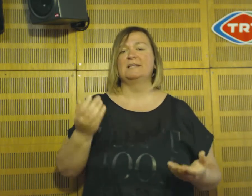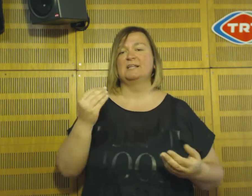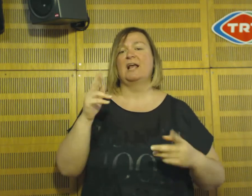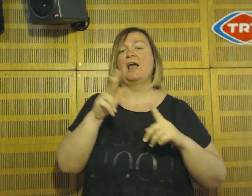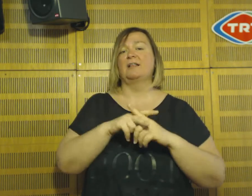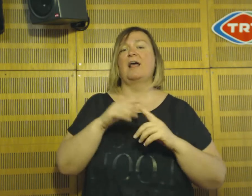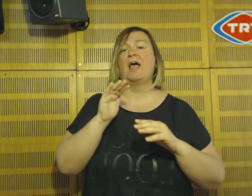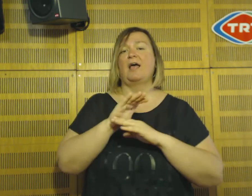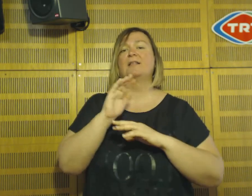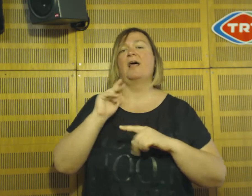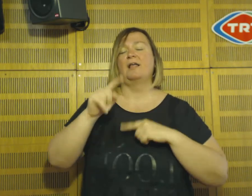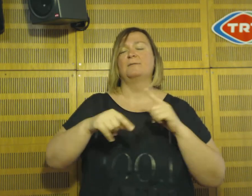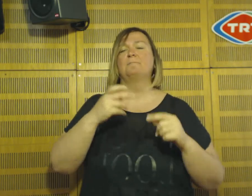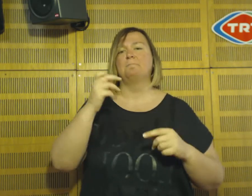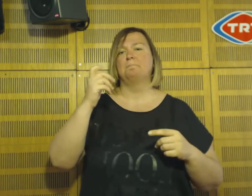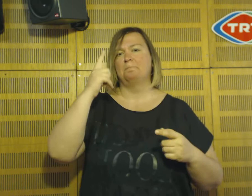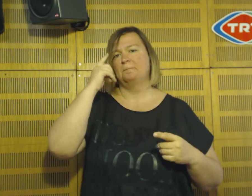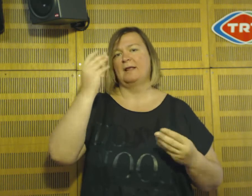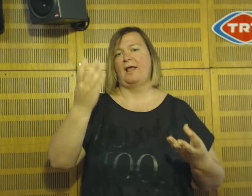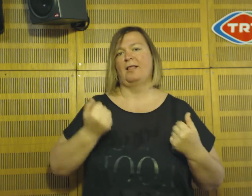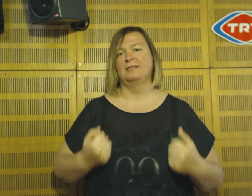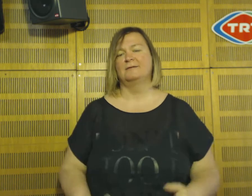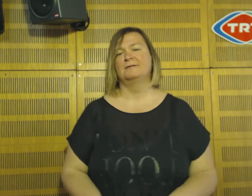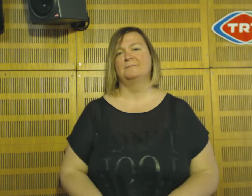Atıl projesi hakkında bilgiler aldık.